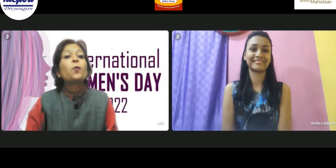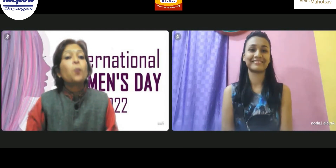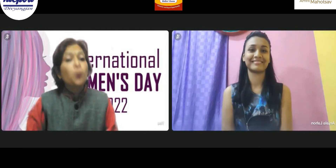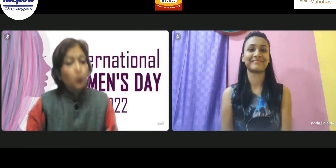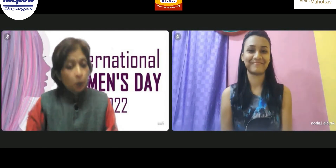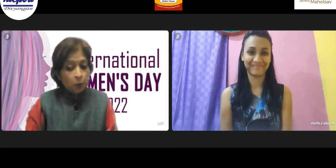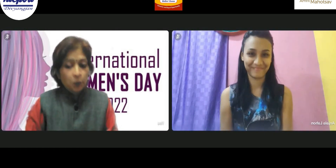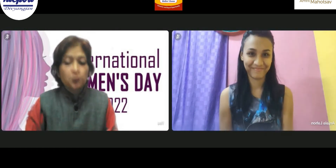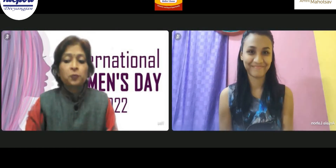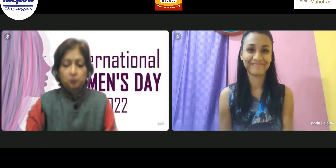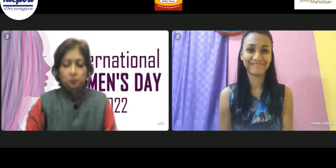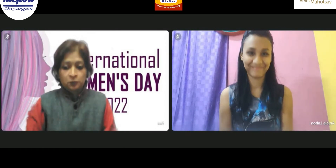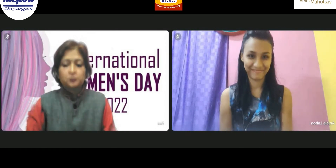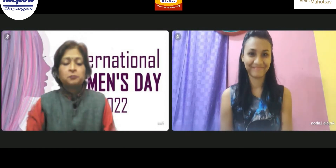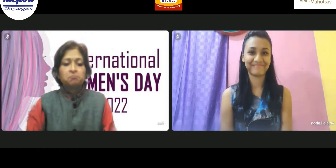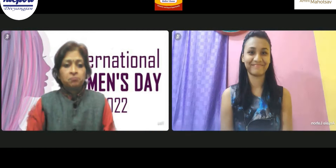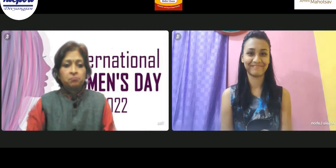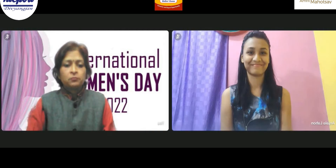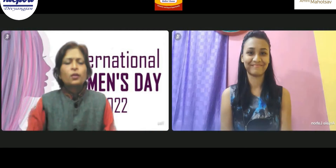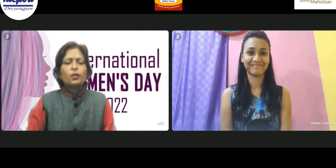हूँ। अच्छा